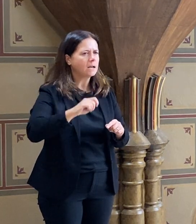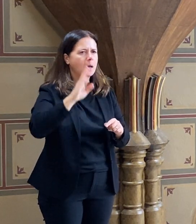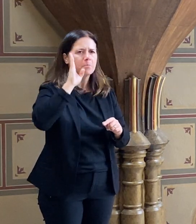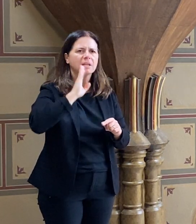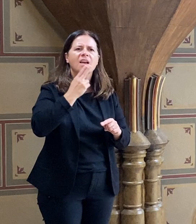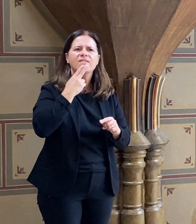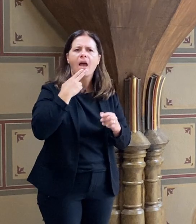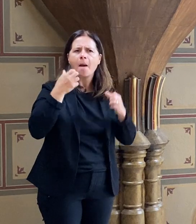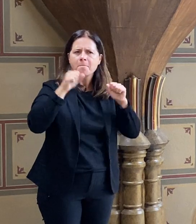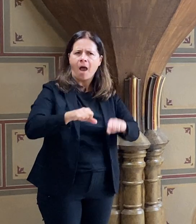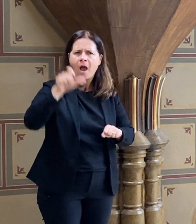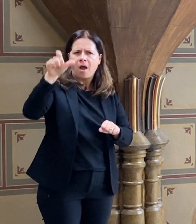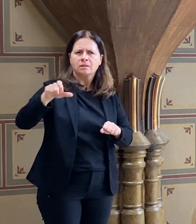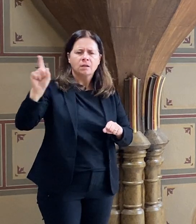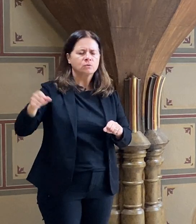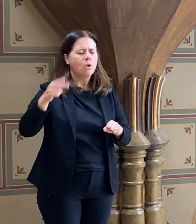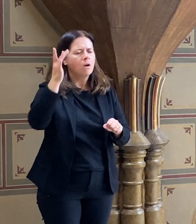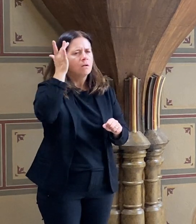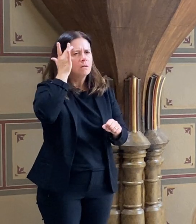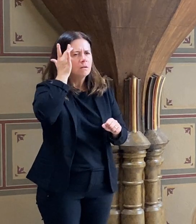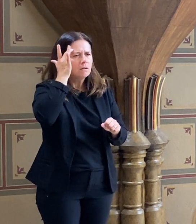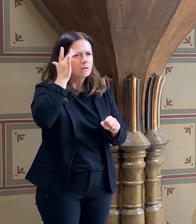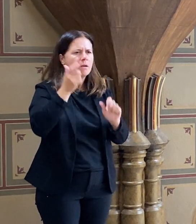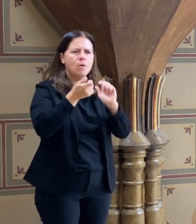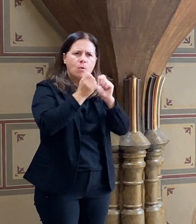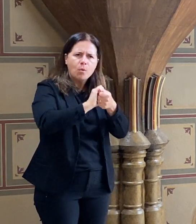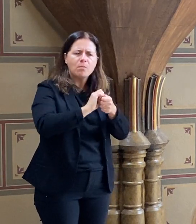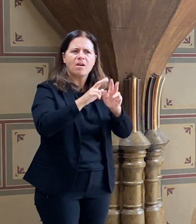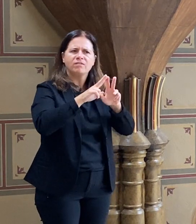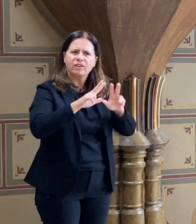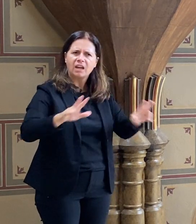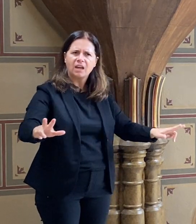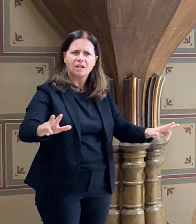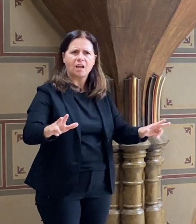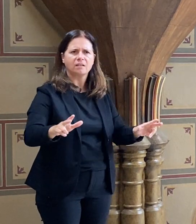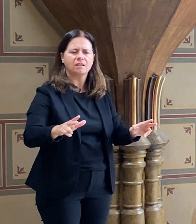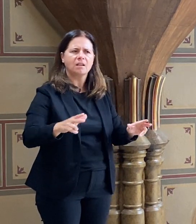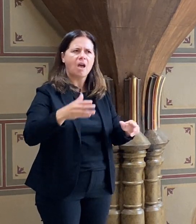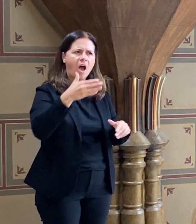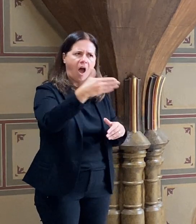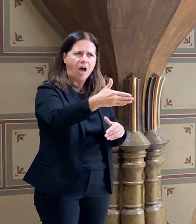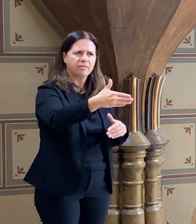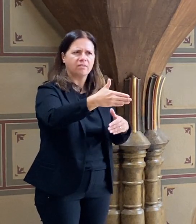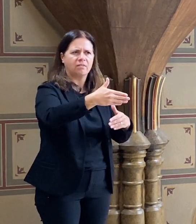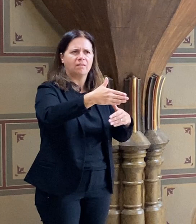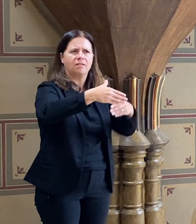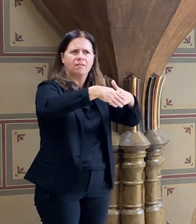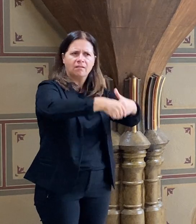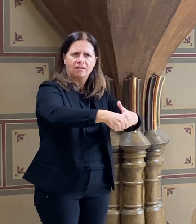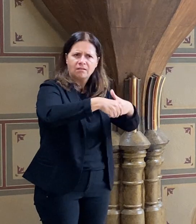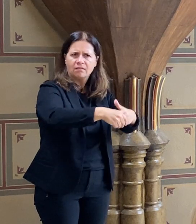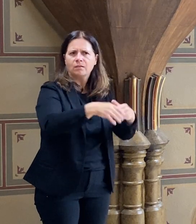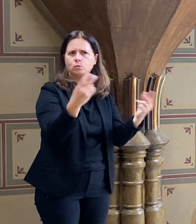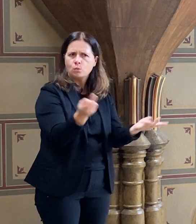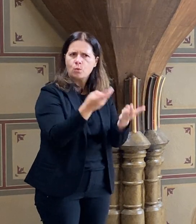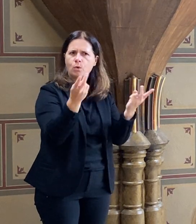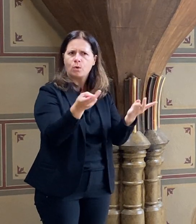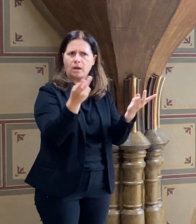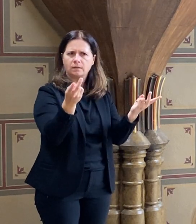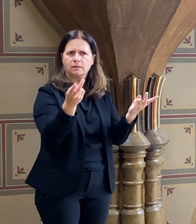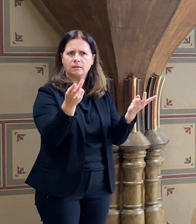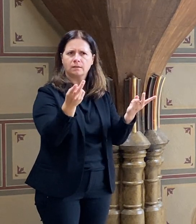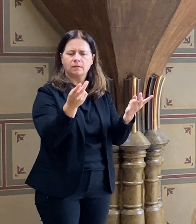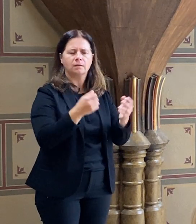die Weisheit, den Frieden zu wählen, eine Hand auszustrecken und die Versöhnung zu suchen.